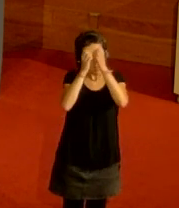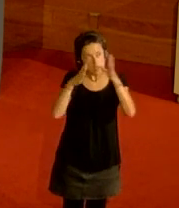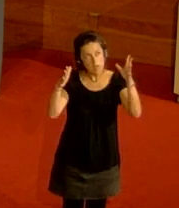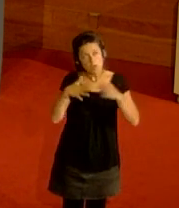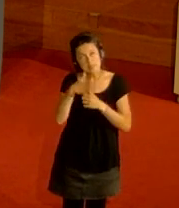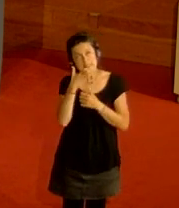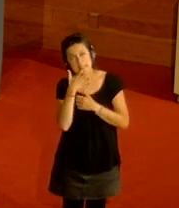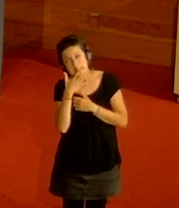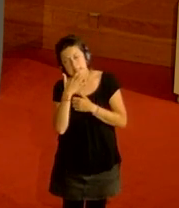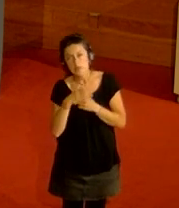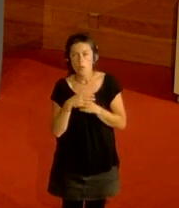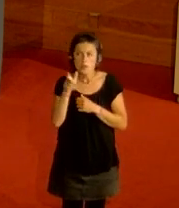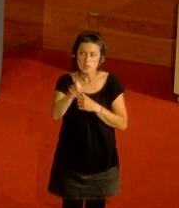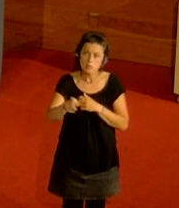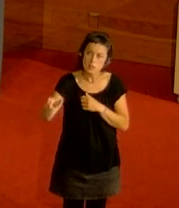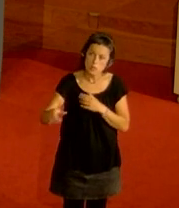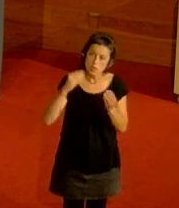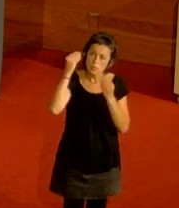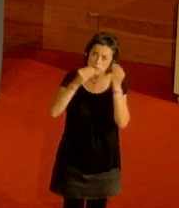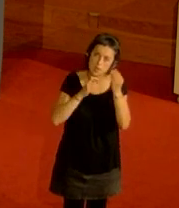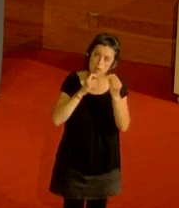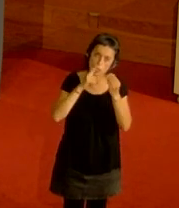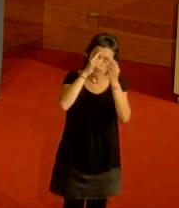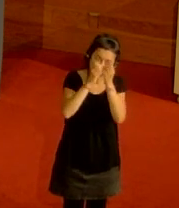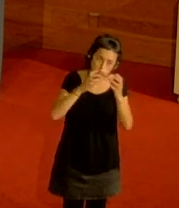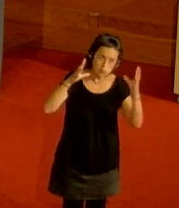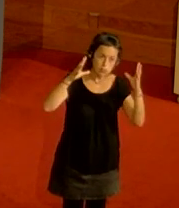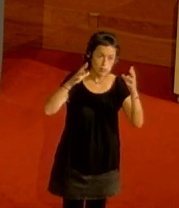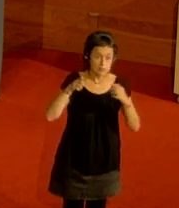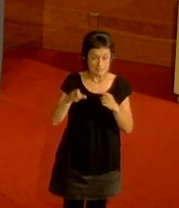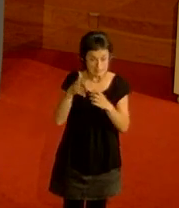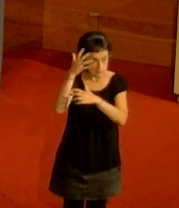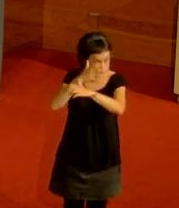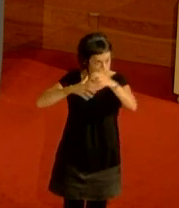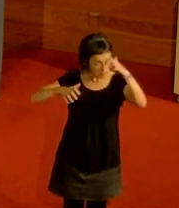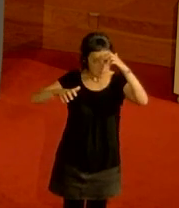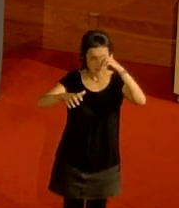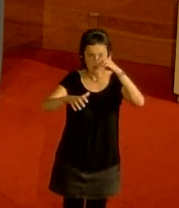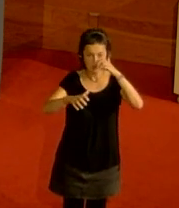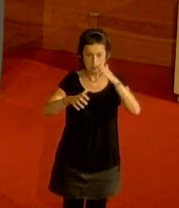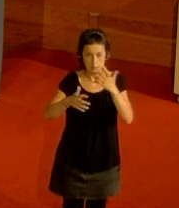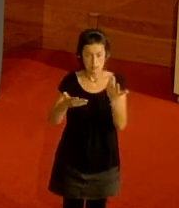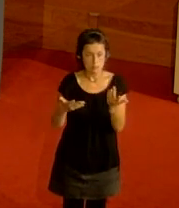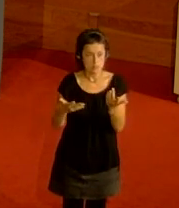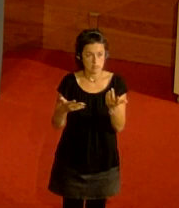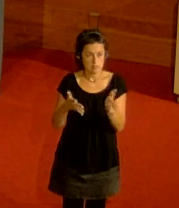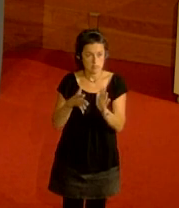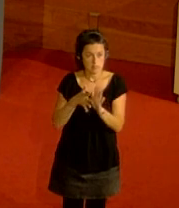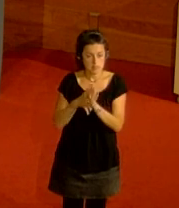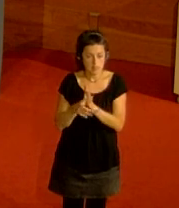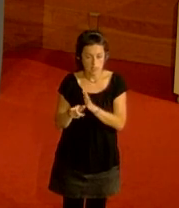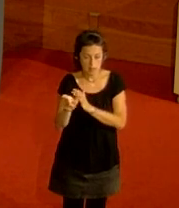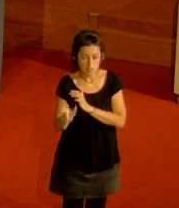o qué pensaría estas personas esa esa ponernos los lugar de otros que nos obliga a empatizar con los otros